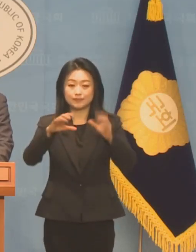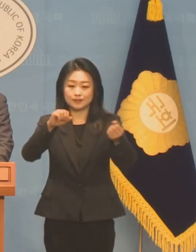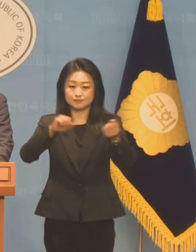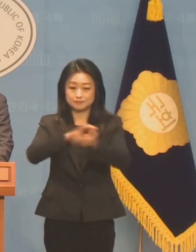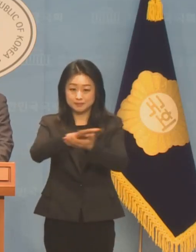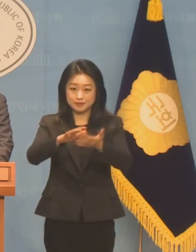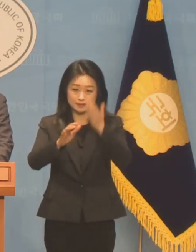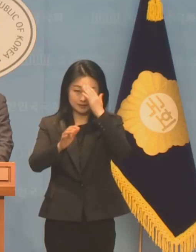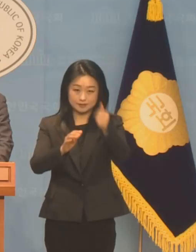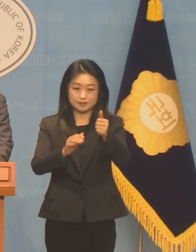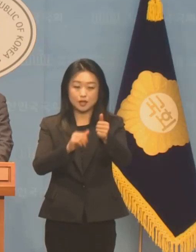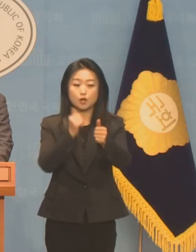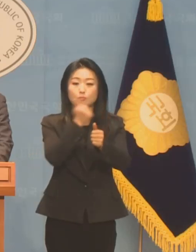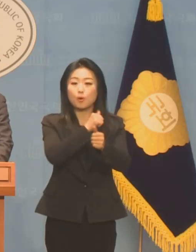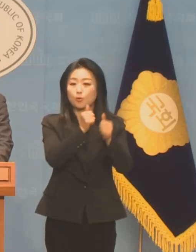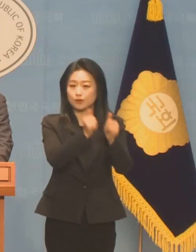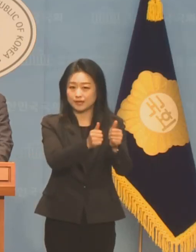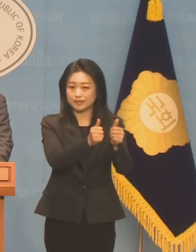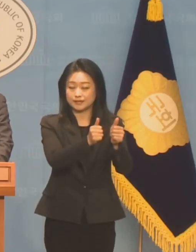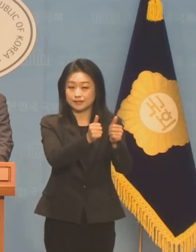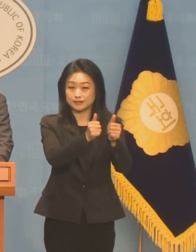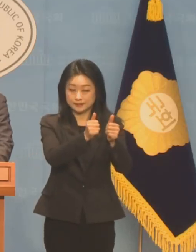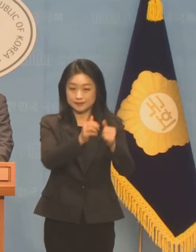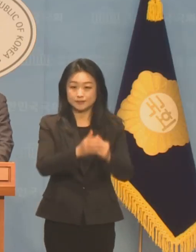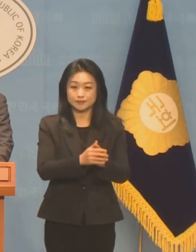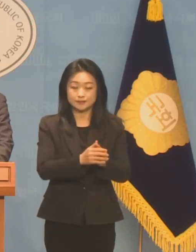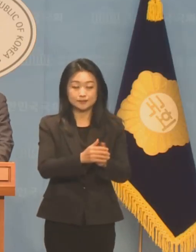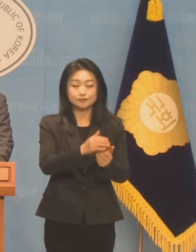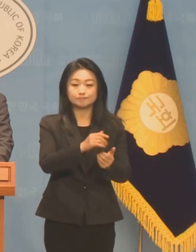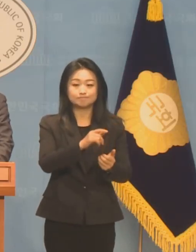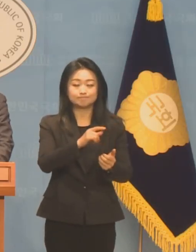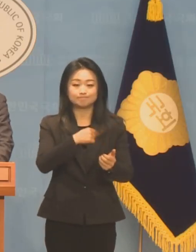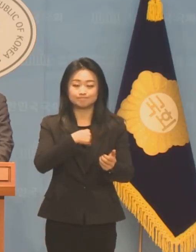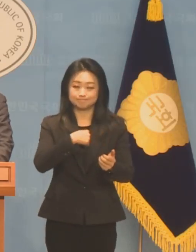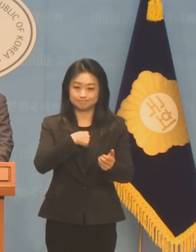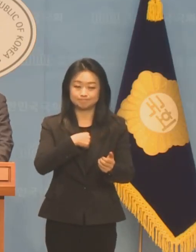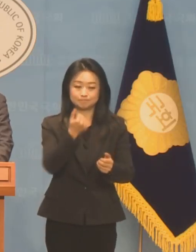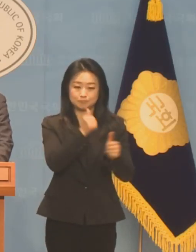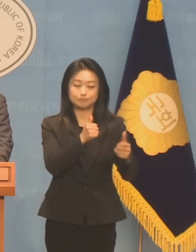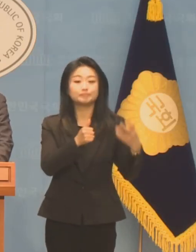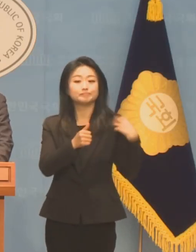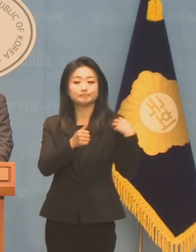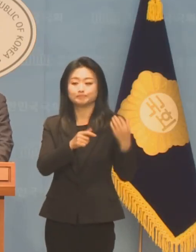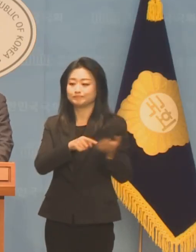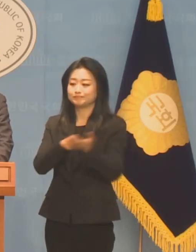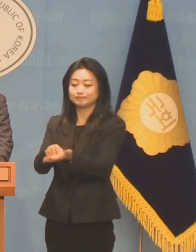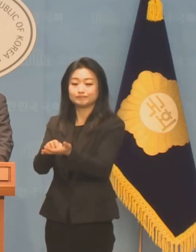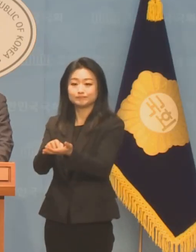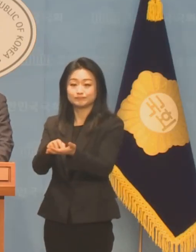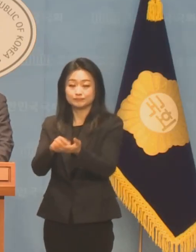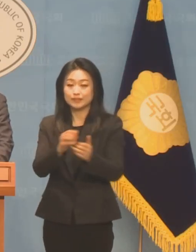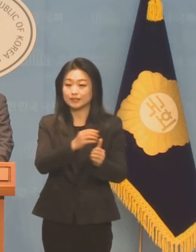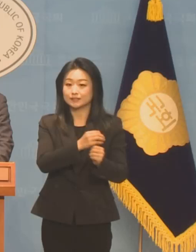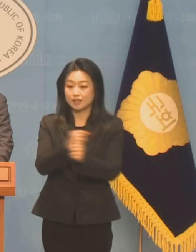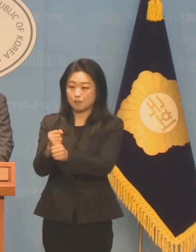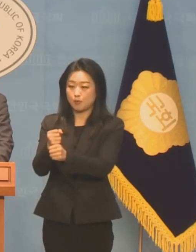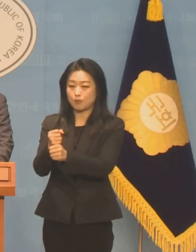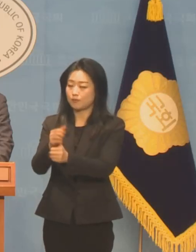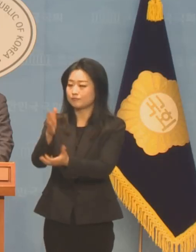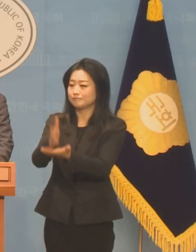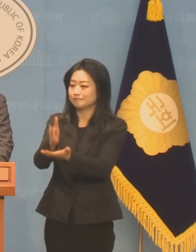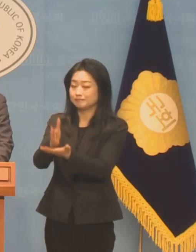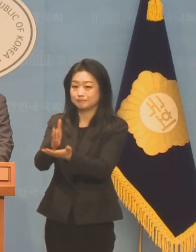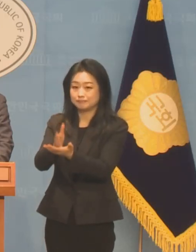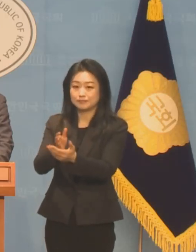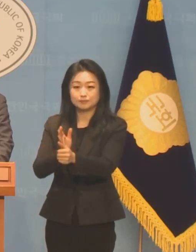윤석열의 변호인단이 공수처에 선임계를 제출하면서 탄핵 심판 이후로 체포 집행을 미뤄달라